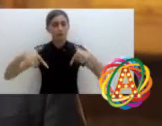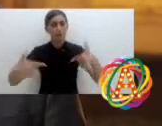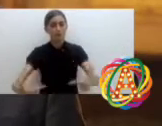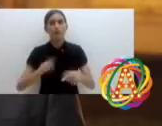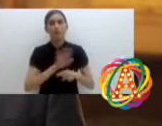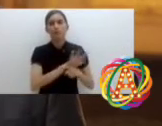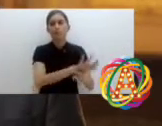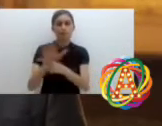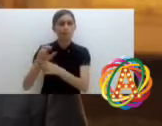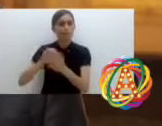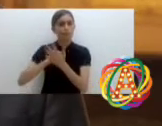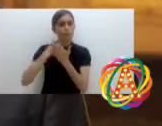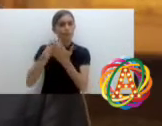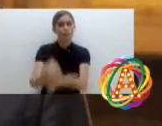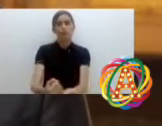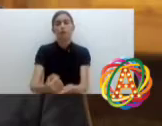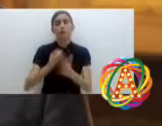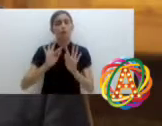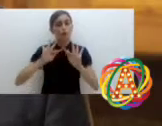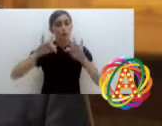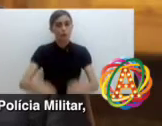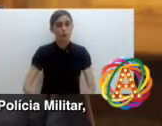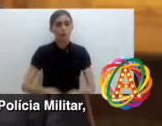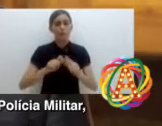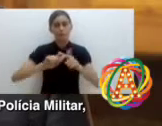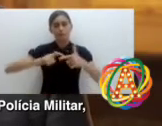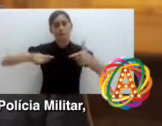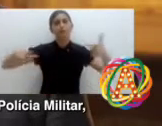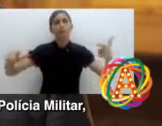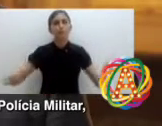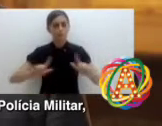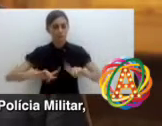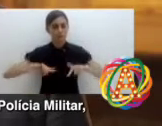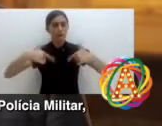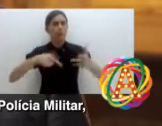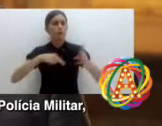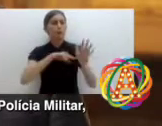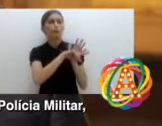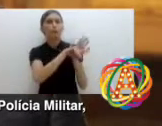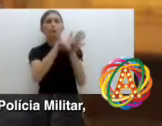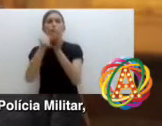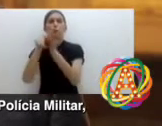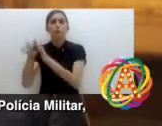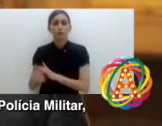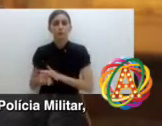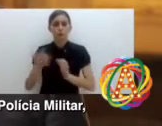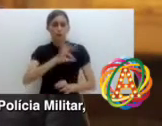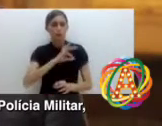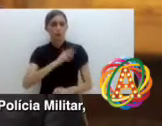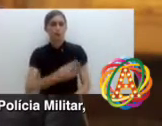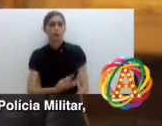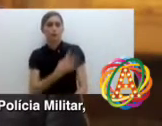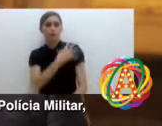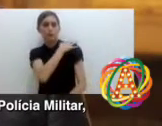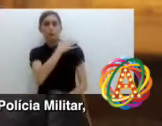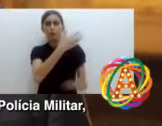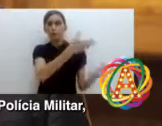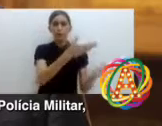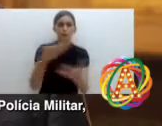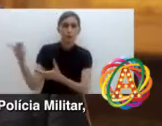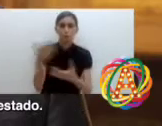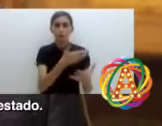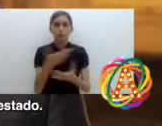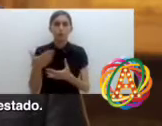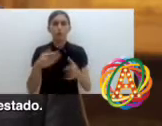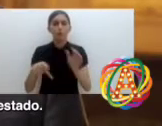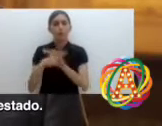municípios para ações de assistência social. Por fim, vamos ampliar as ações de fiscalização da Polícia